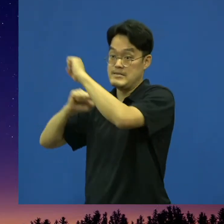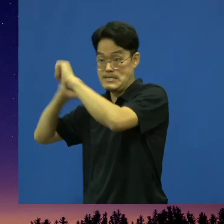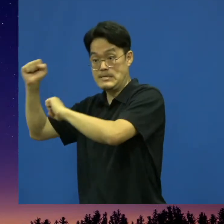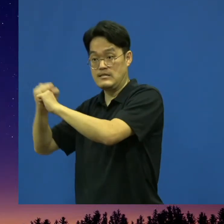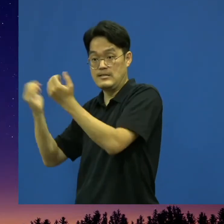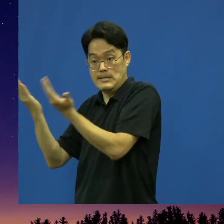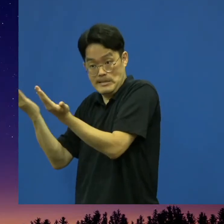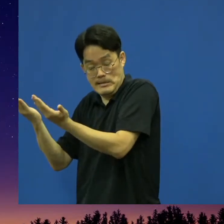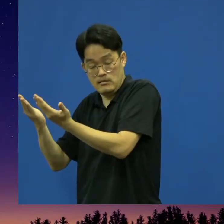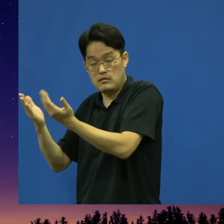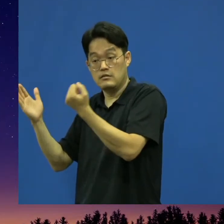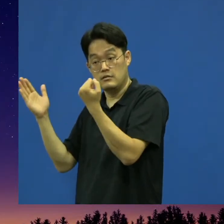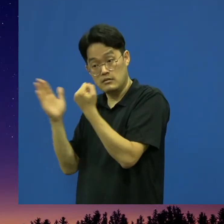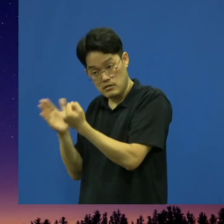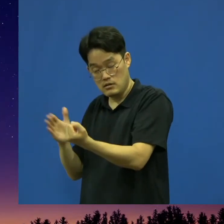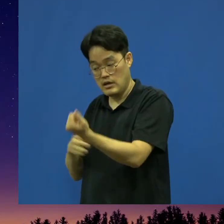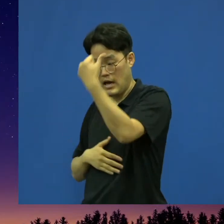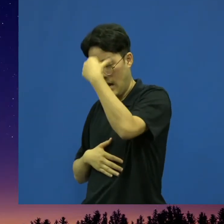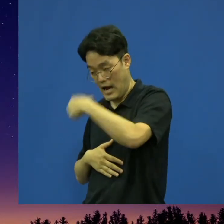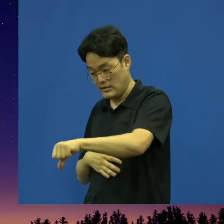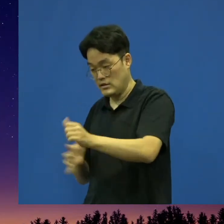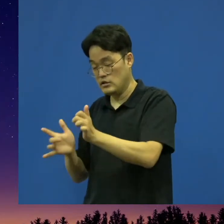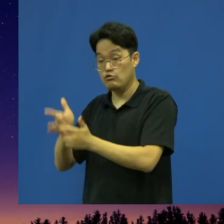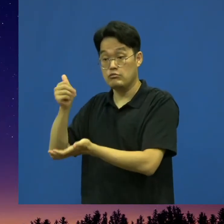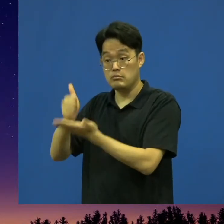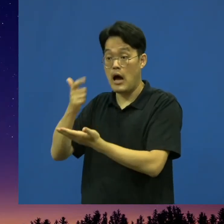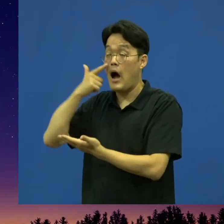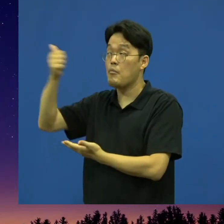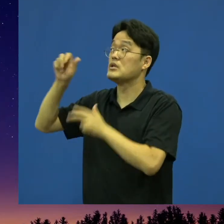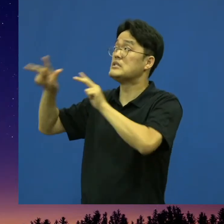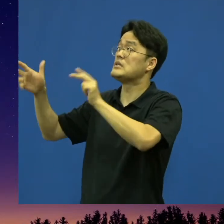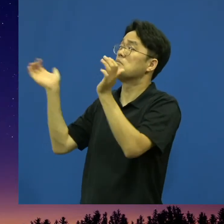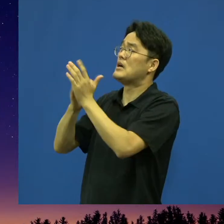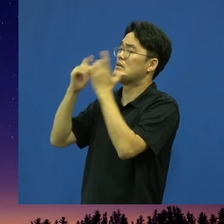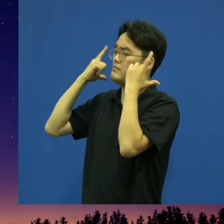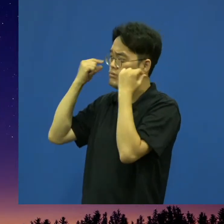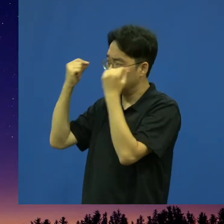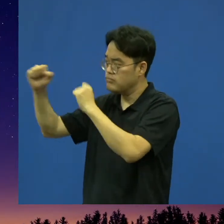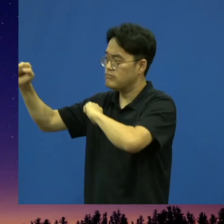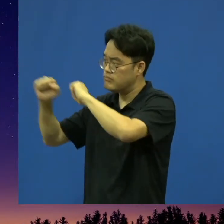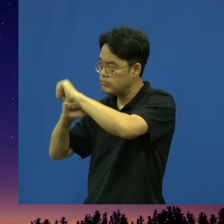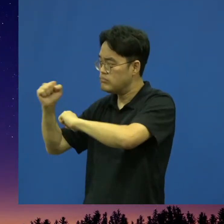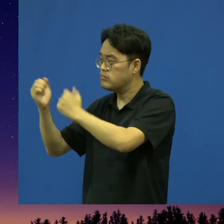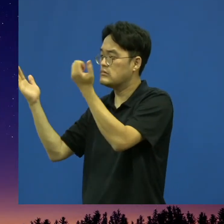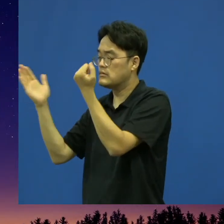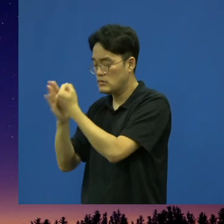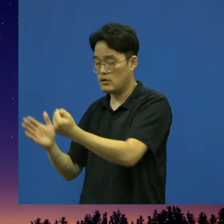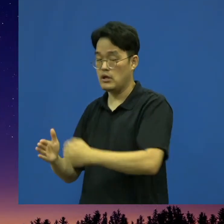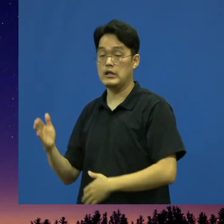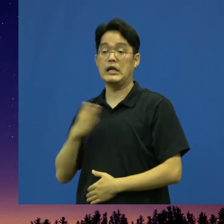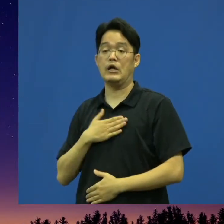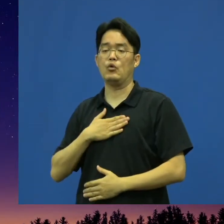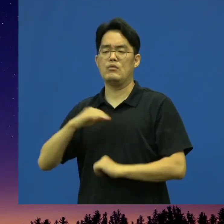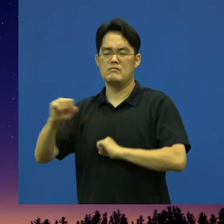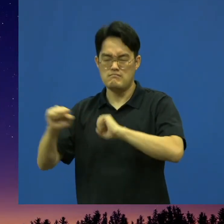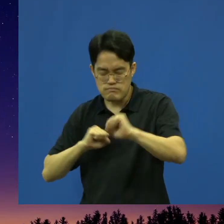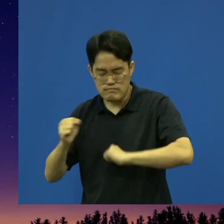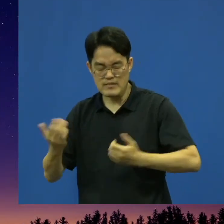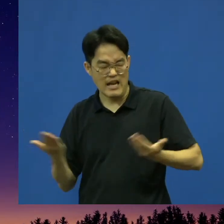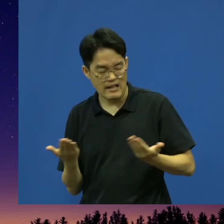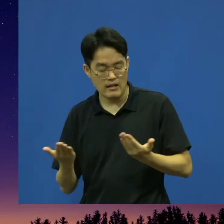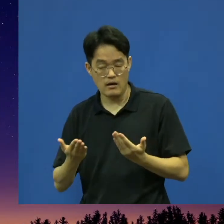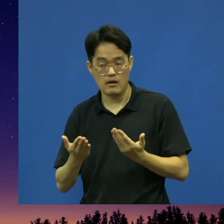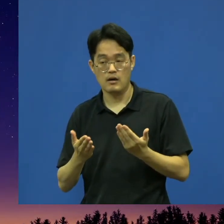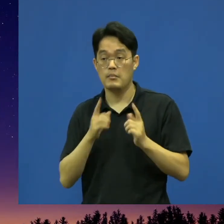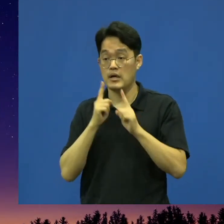하나님이 말씀하시기를 아버지께서 지금까지 일하시니 나도 일한다 하신 것처럼 그분은